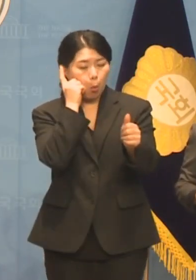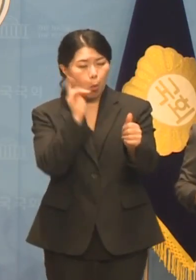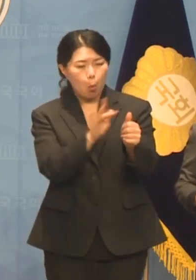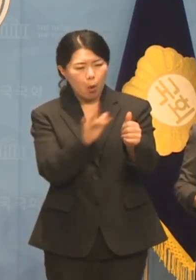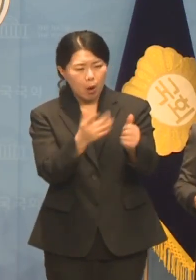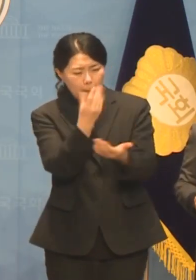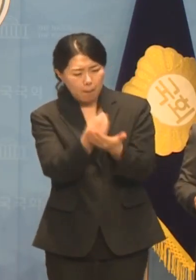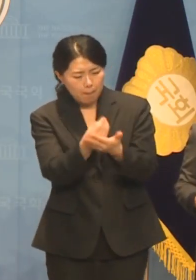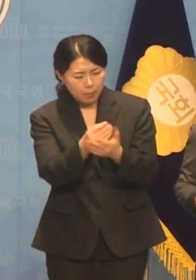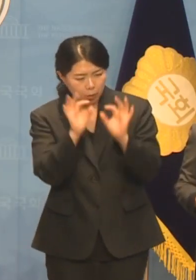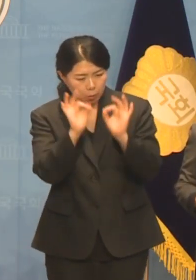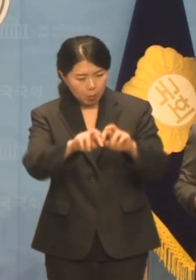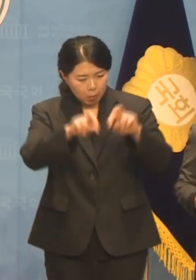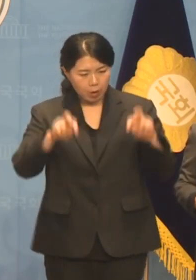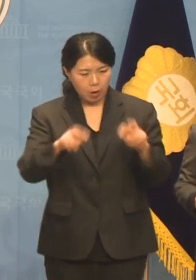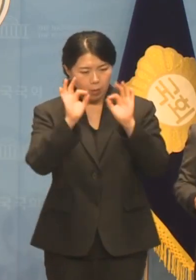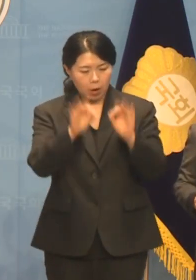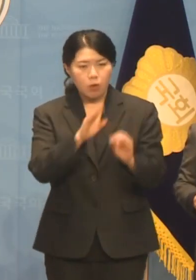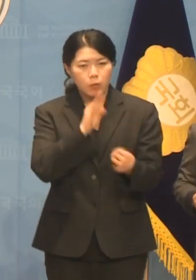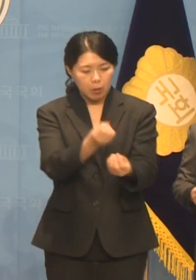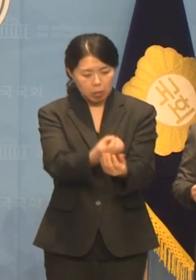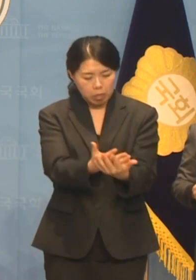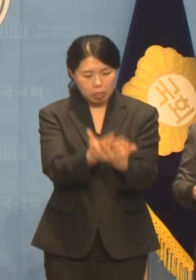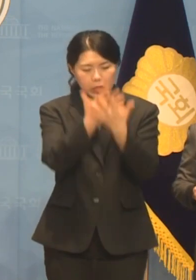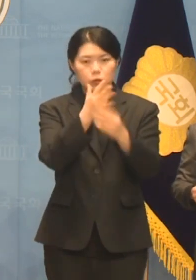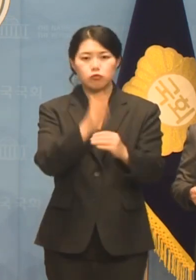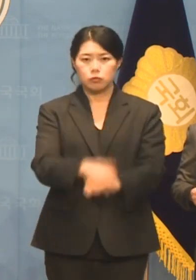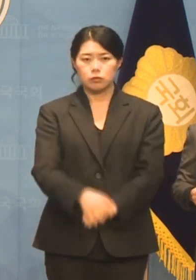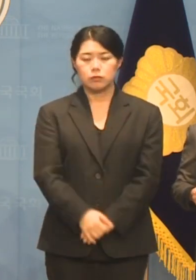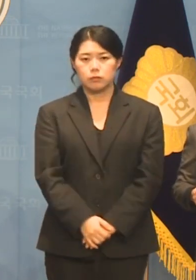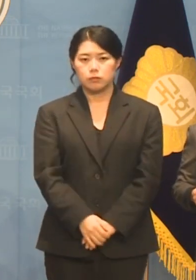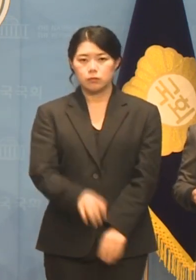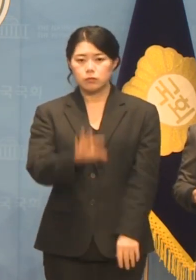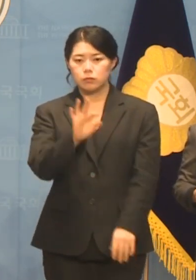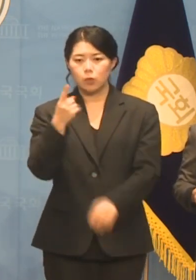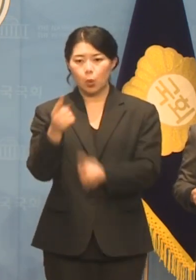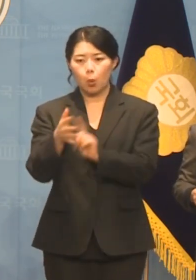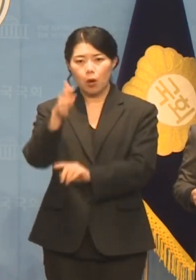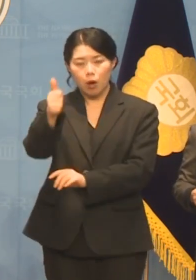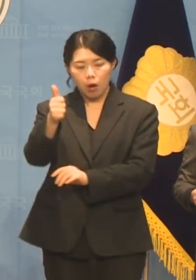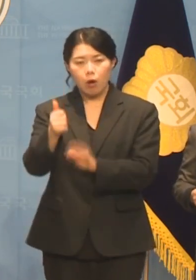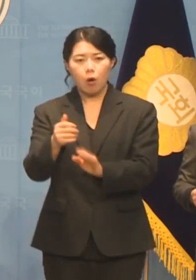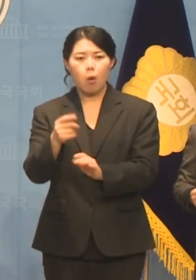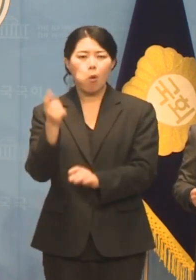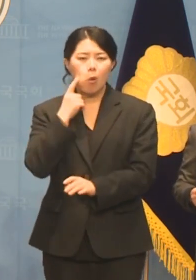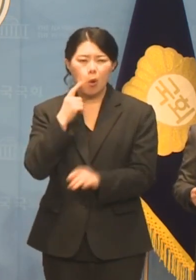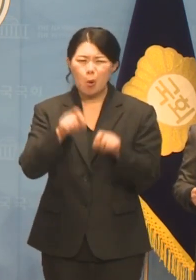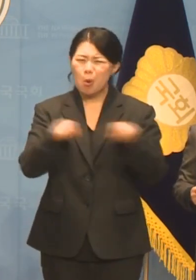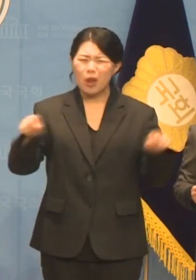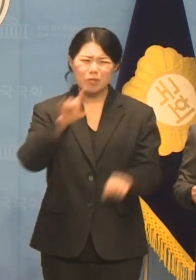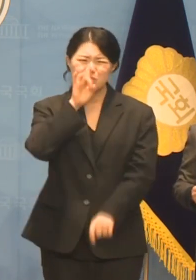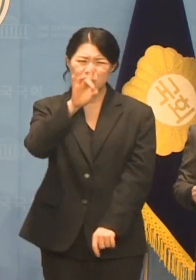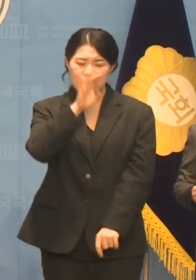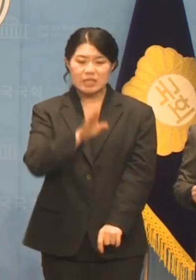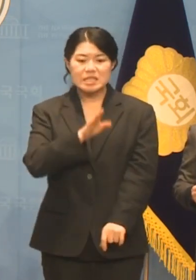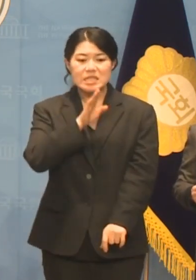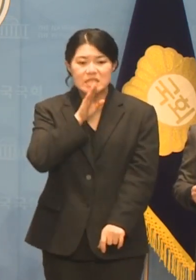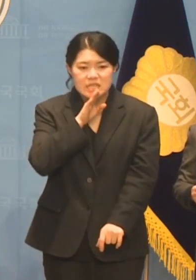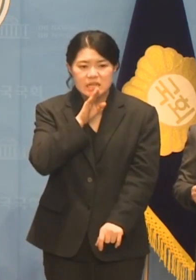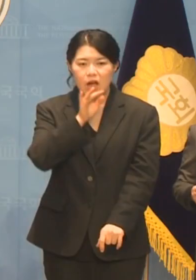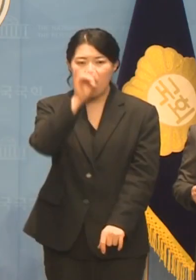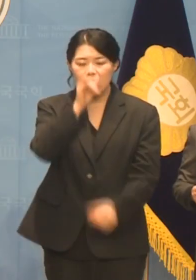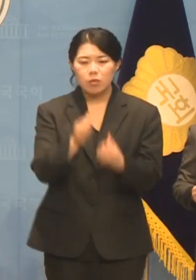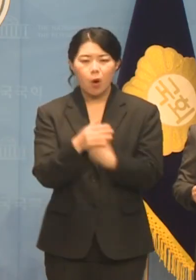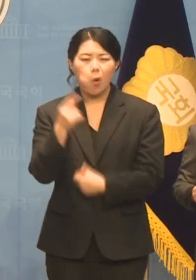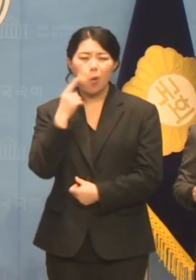디지털 포렌식 분석을 통해 점차 진실이 드러나고 있습니다. 오세훈 시장의 거짓말은 오래 가지 않을 것입니다. 진실 앞에서 그들의